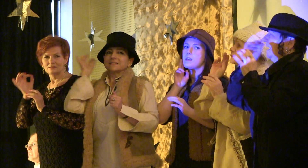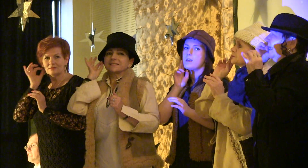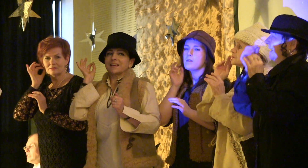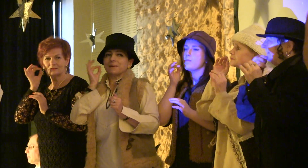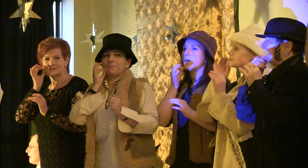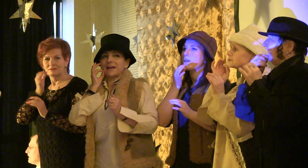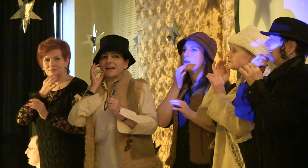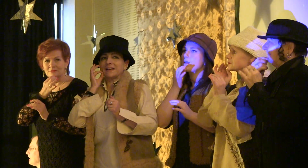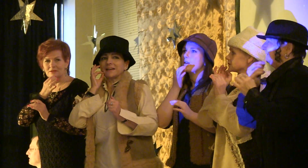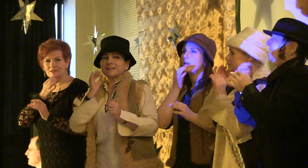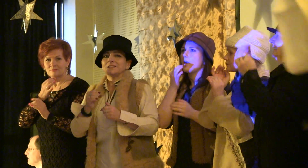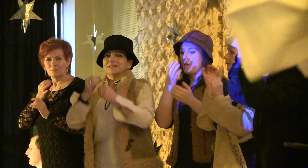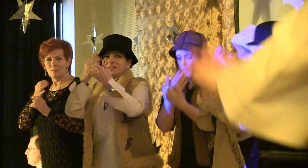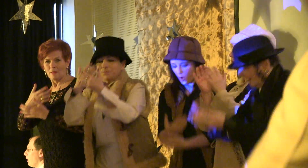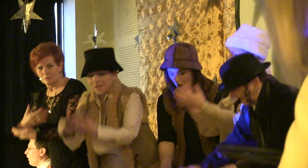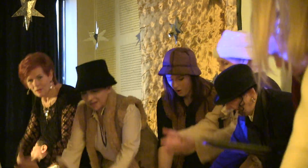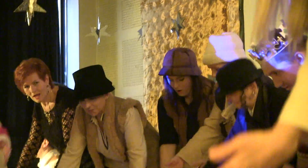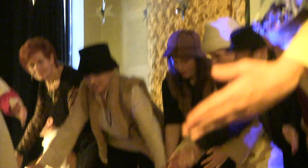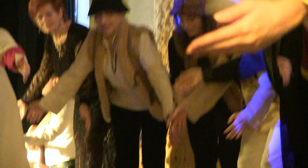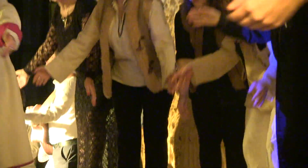i Panienki.